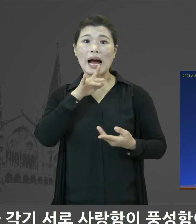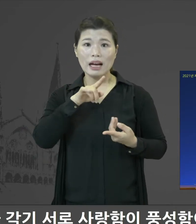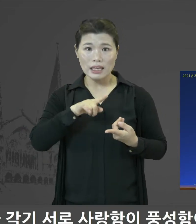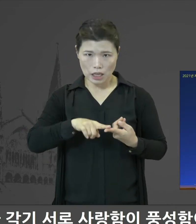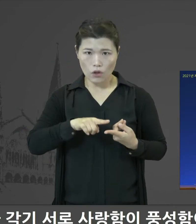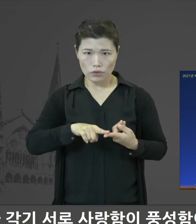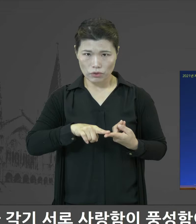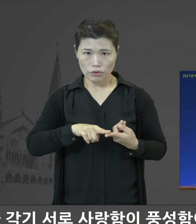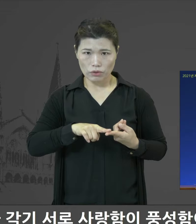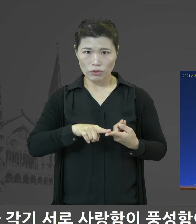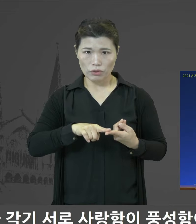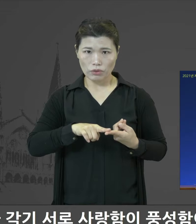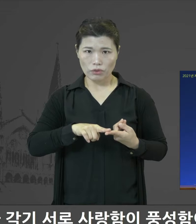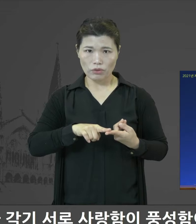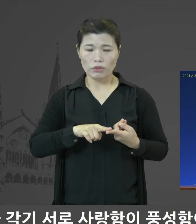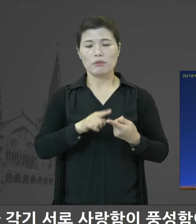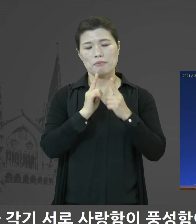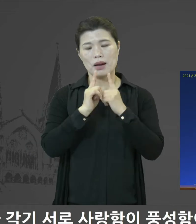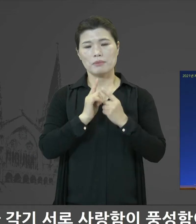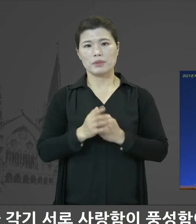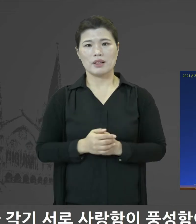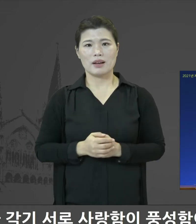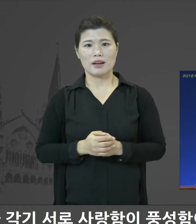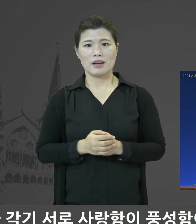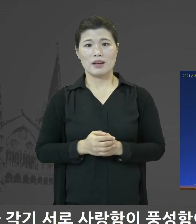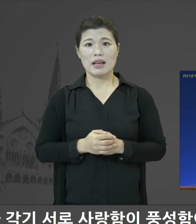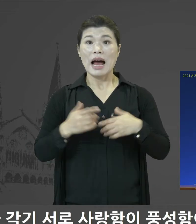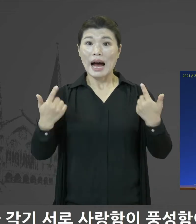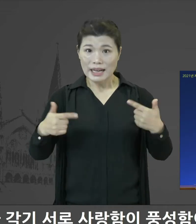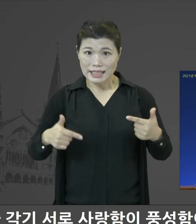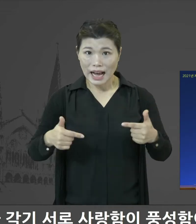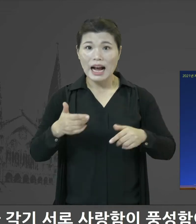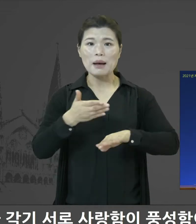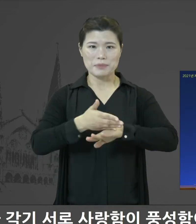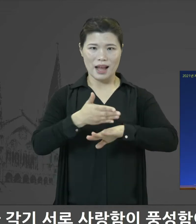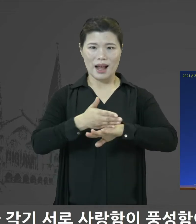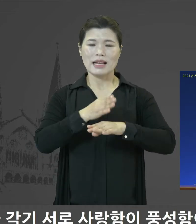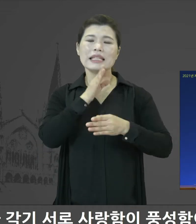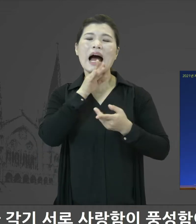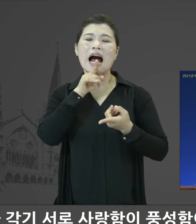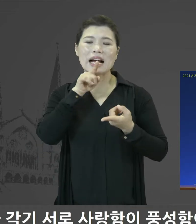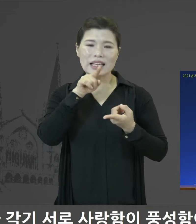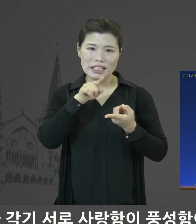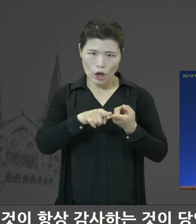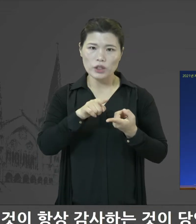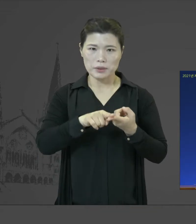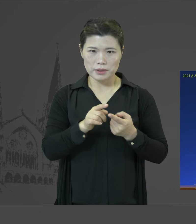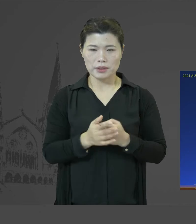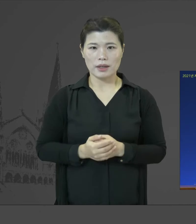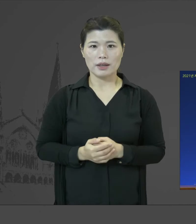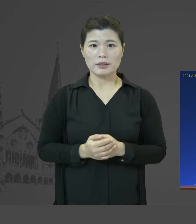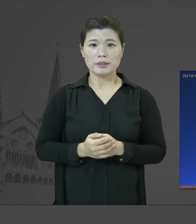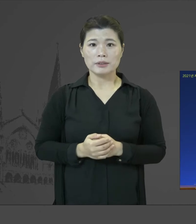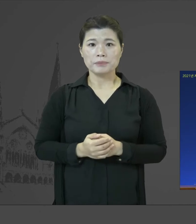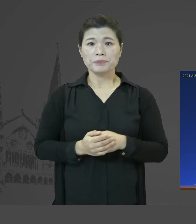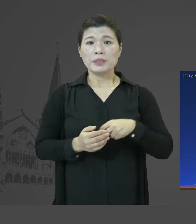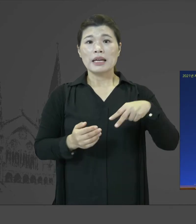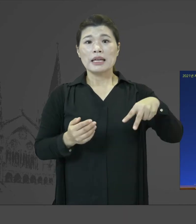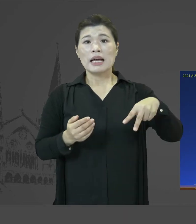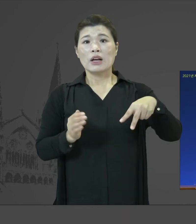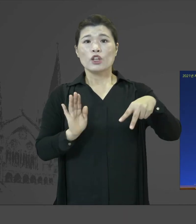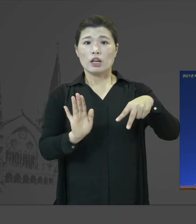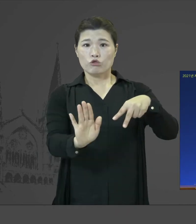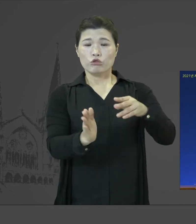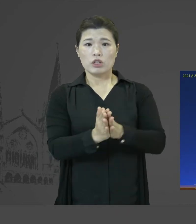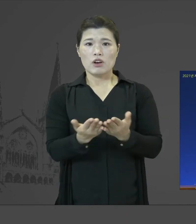얘기하고 있습니다. 확인되셨죠? 항상 감사하는 것이 당연하다 선포했습니다. 데살로니가 후서